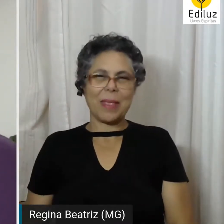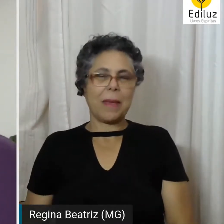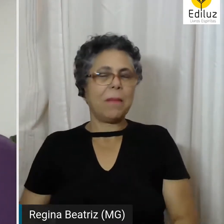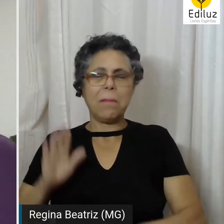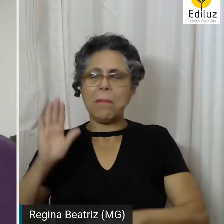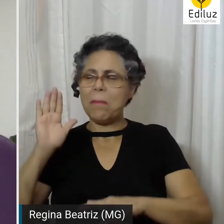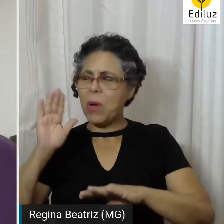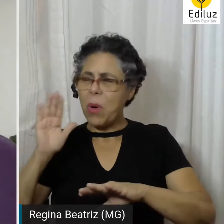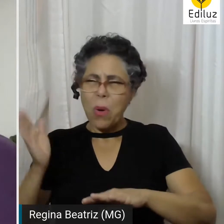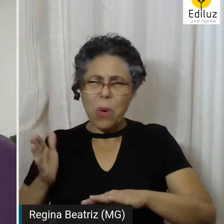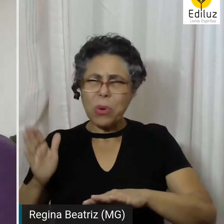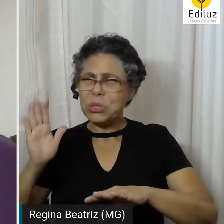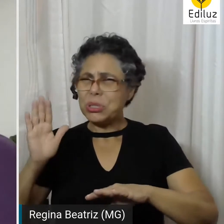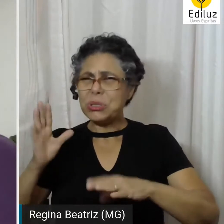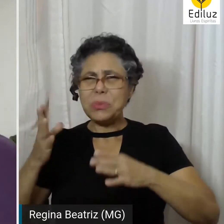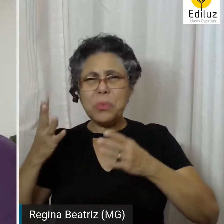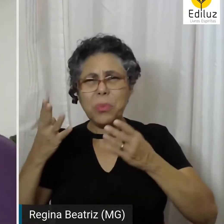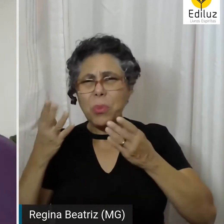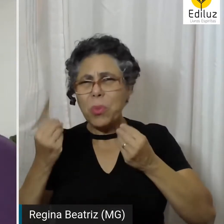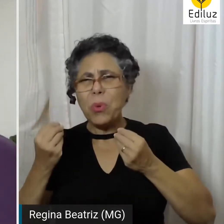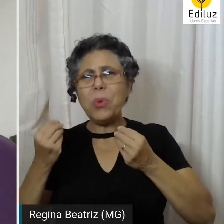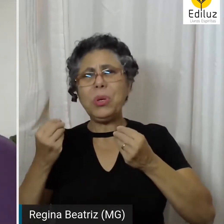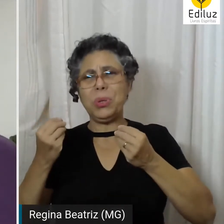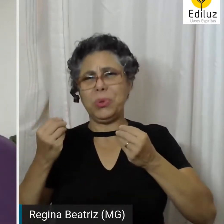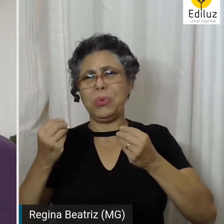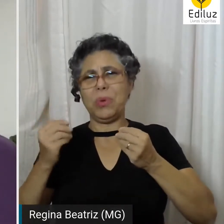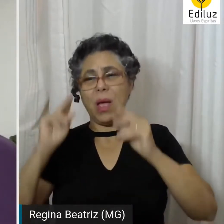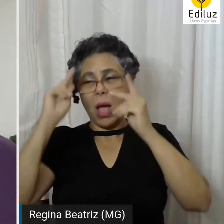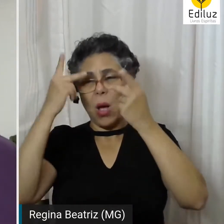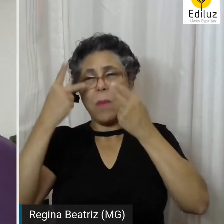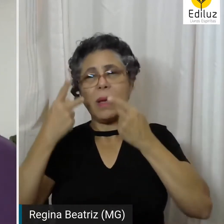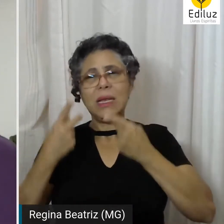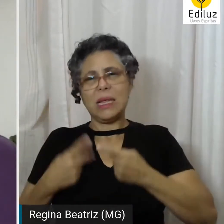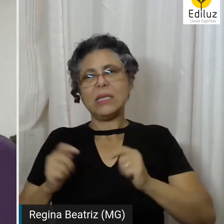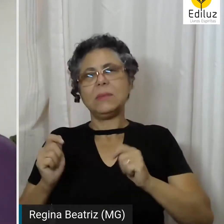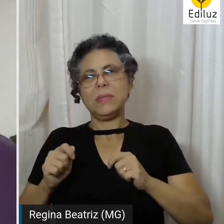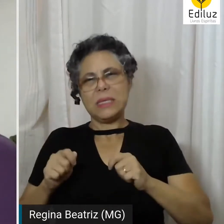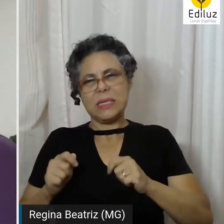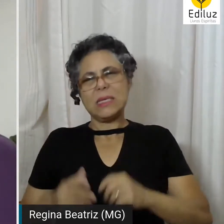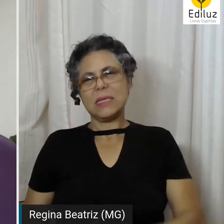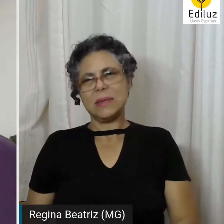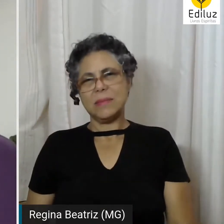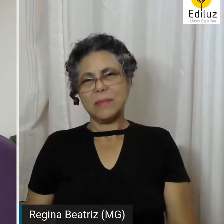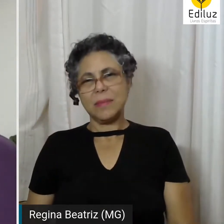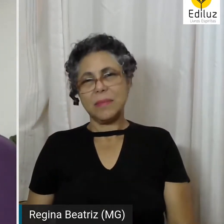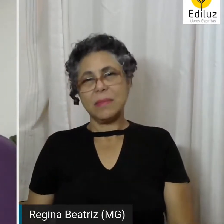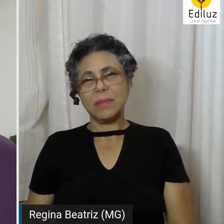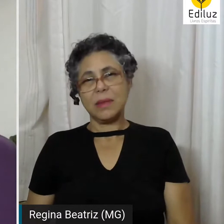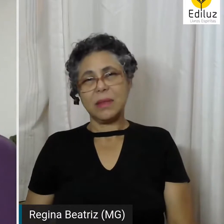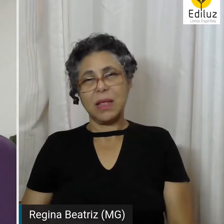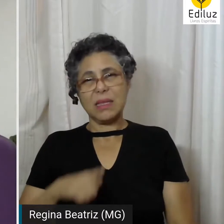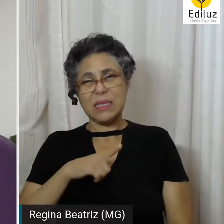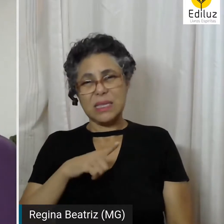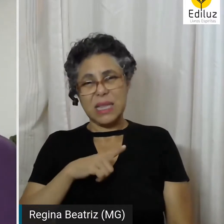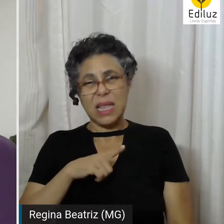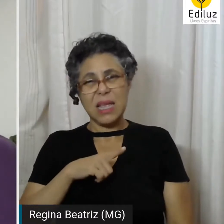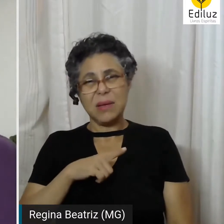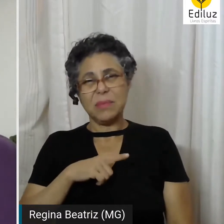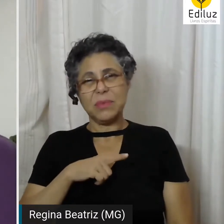que nunca, a humanidade precisa disso. Nós temos um contingente